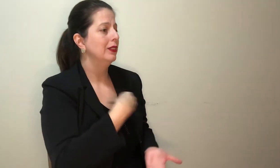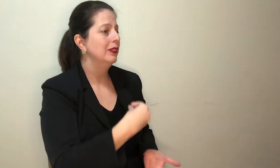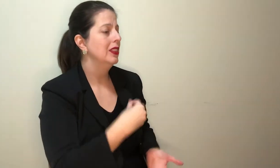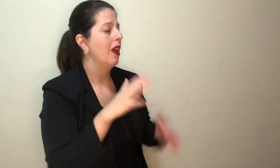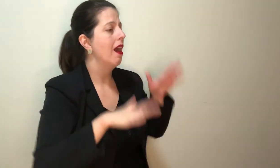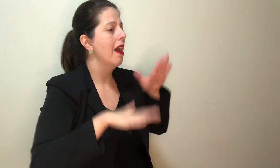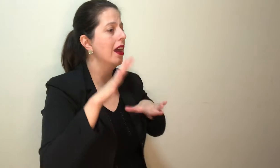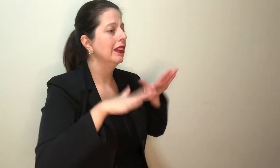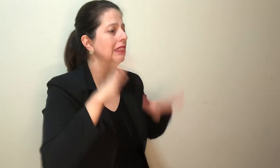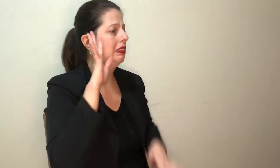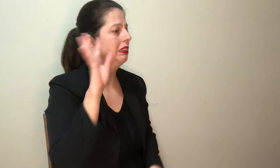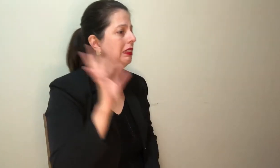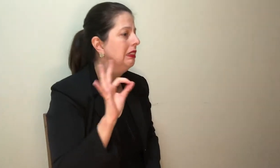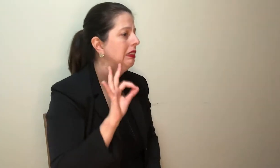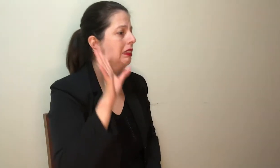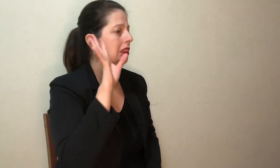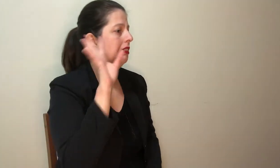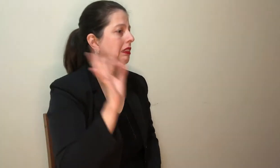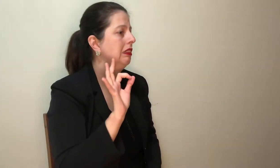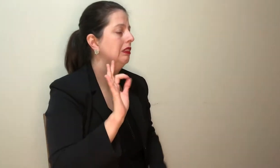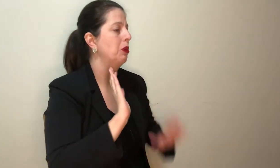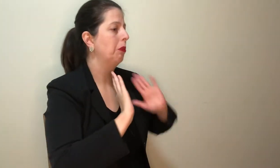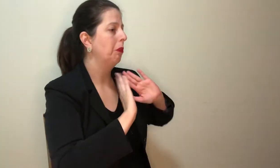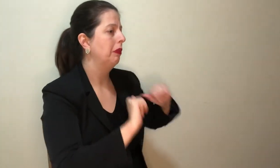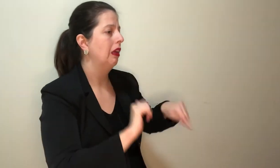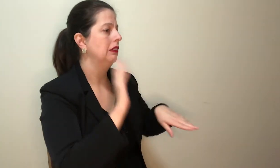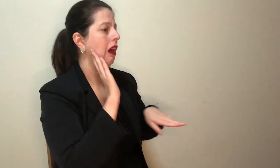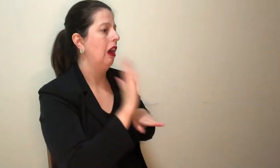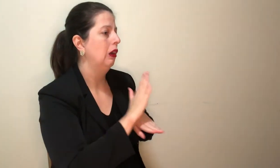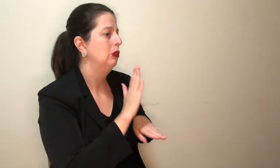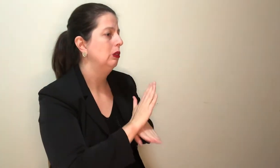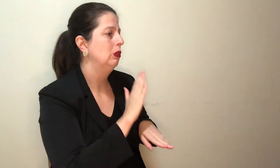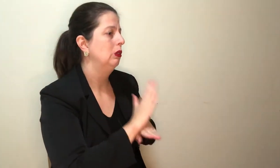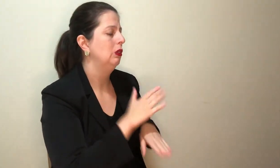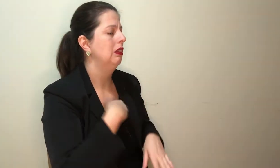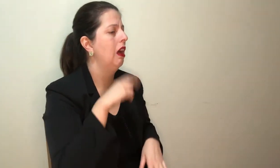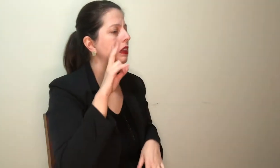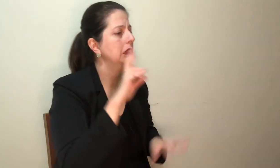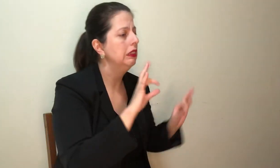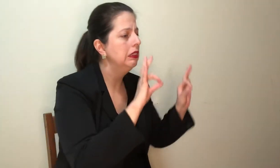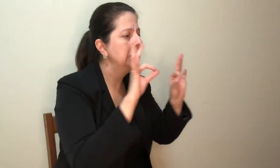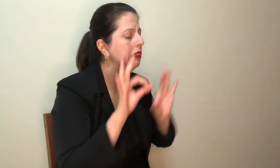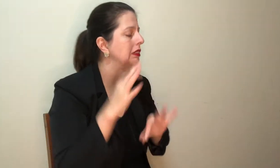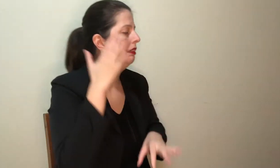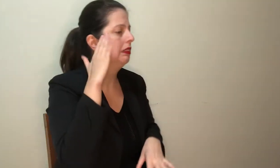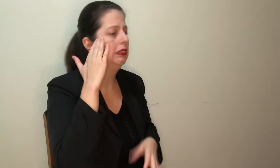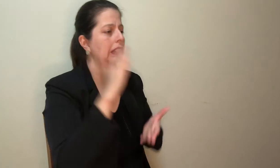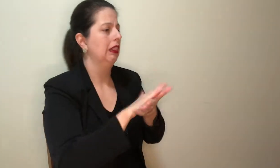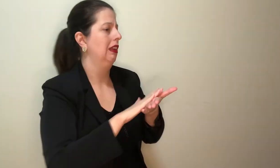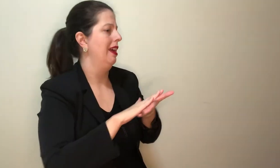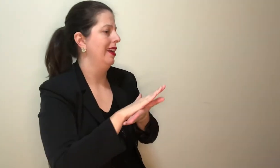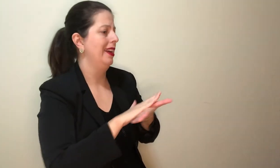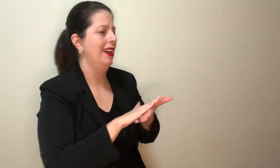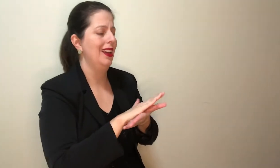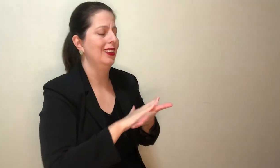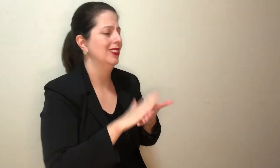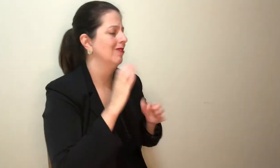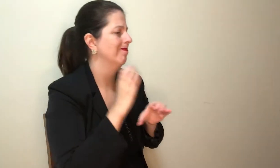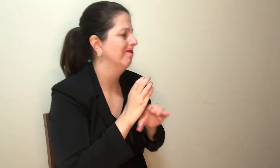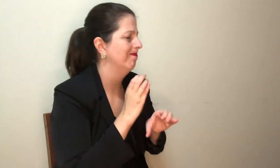e mães surdos. Às vezes, quando meu filho não entende e pede a minha ajuda em alguma coisa da escola, eu